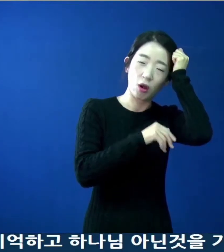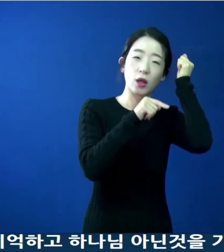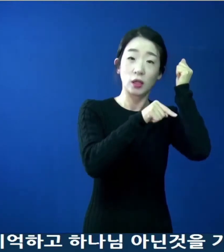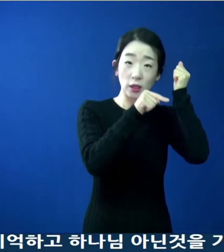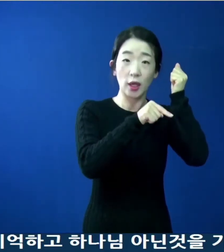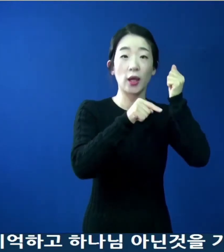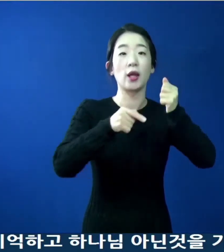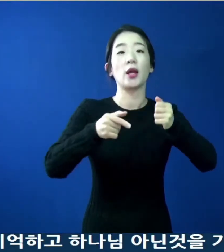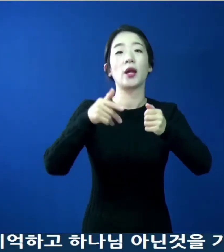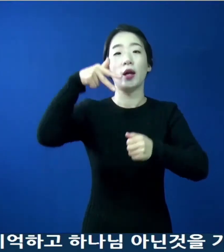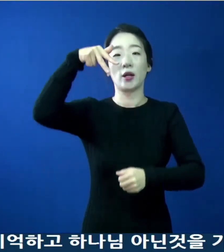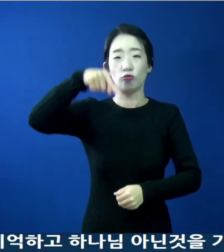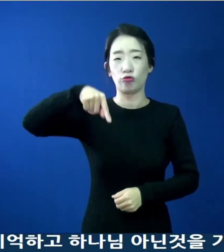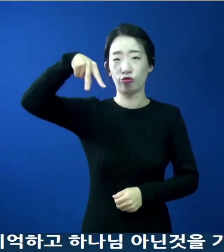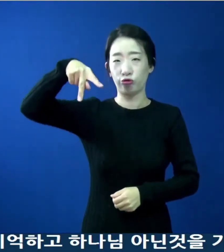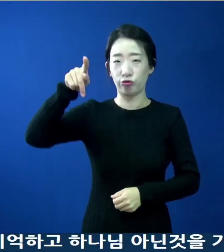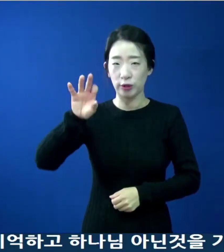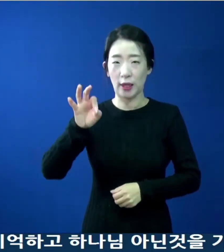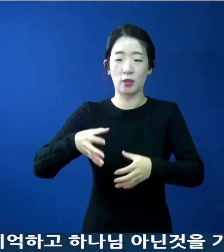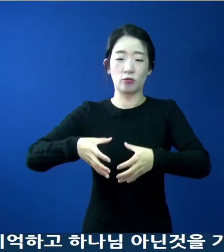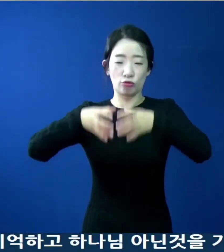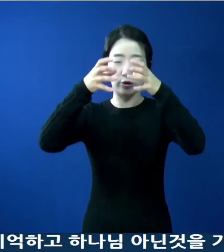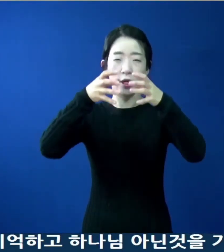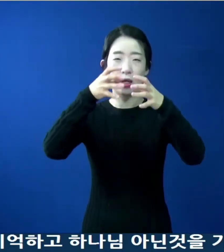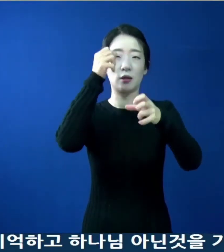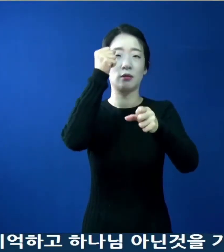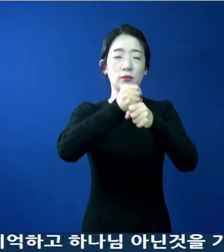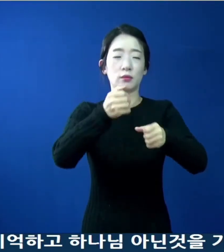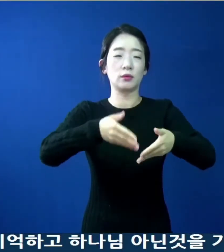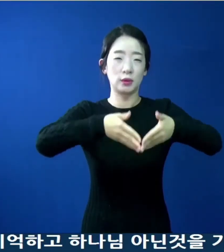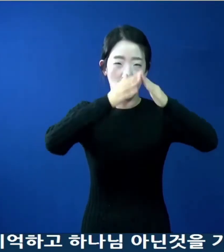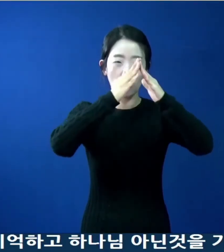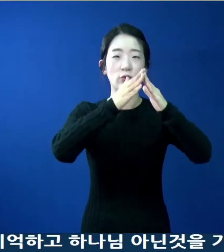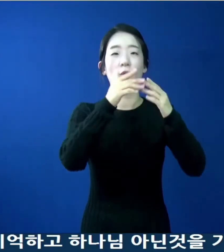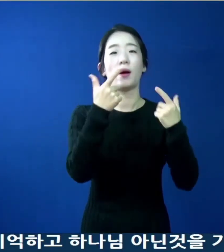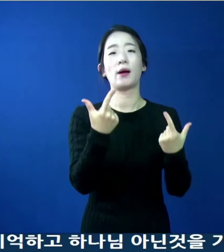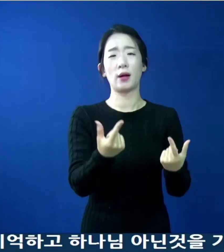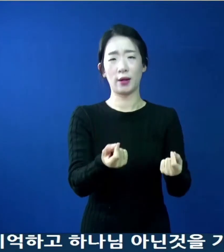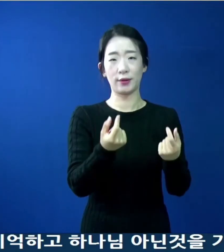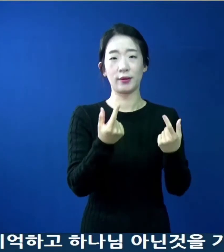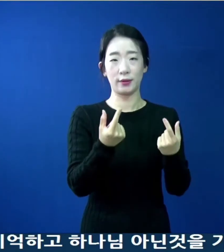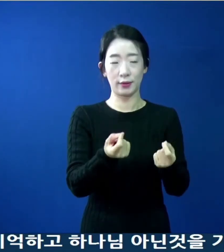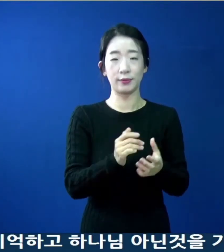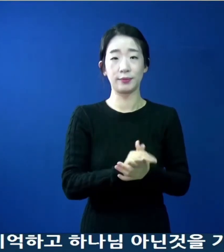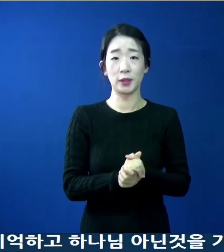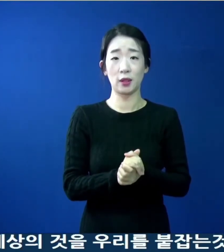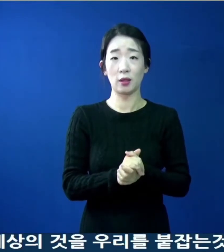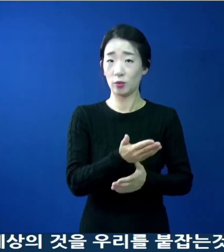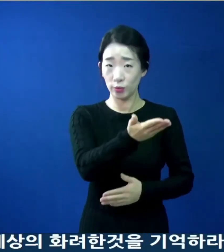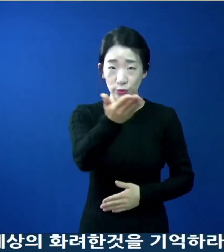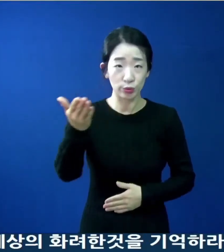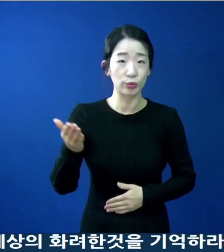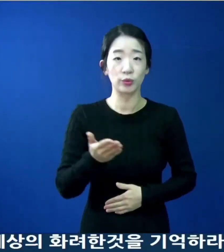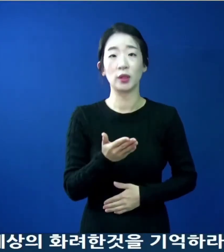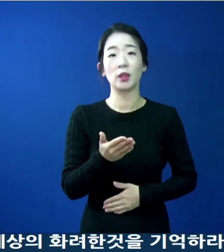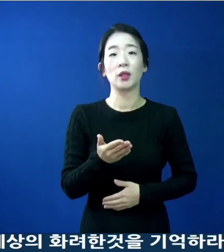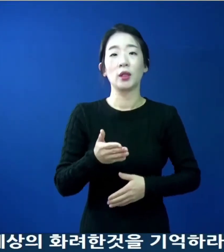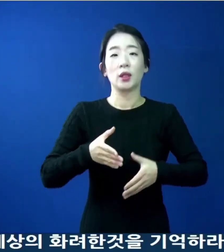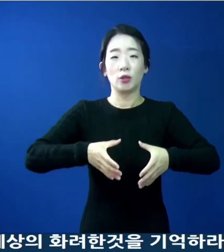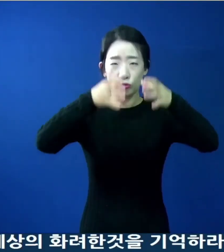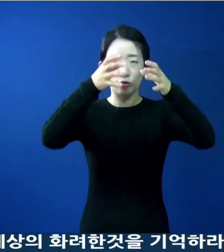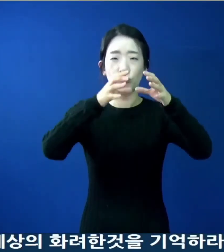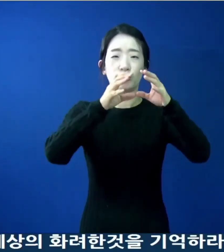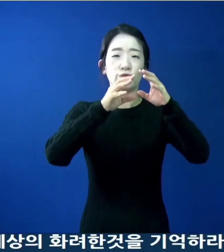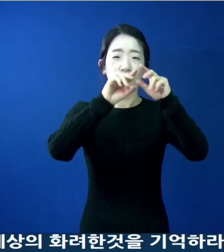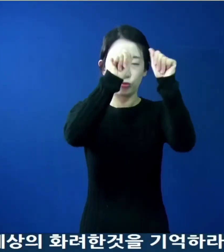거죠. 여러분, 주상 세우는 일을 하지 말라고 권면합니다. 제 음성이